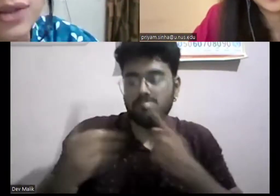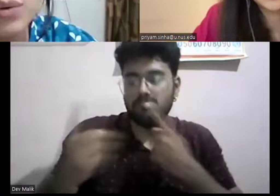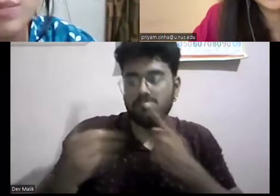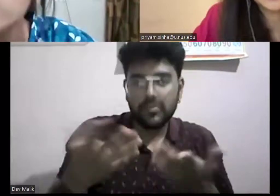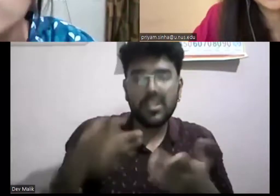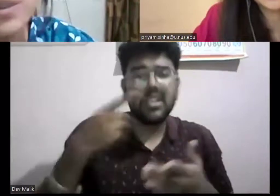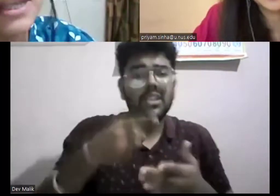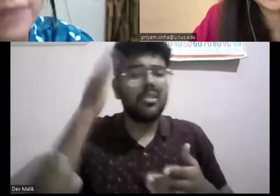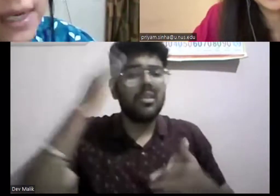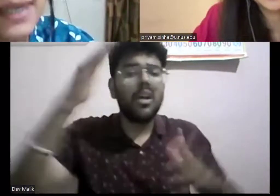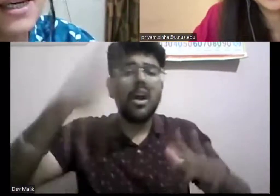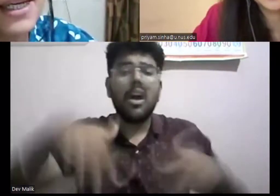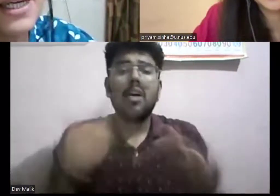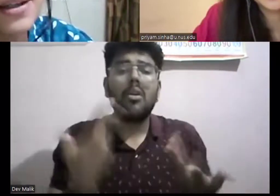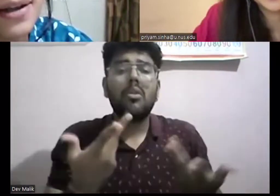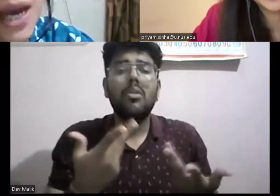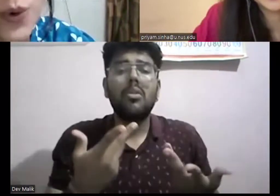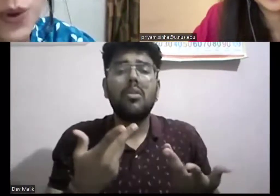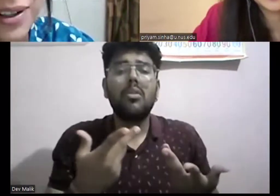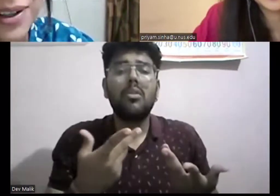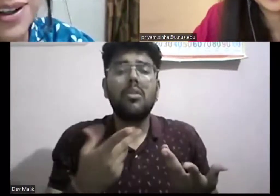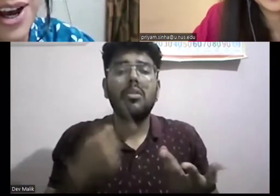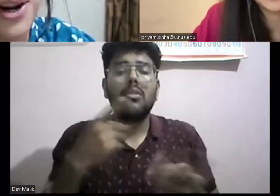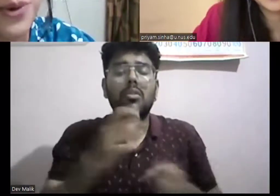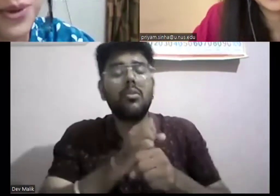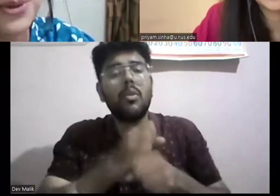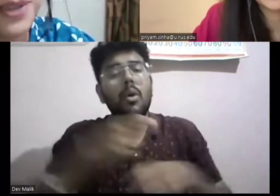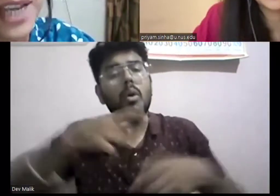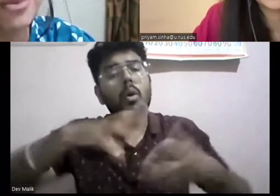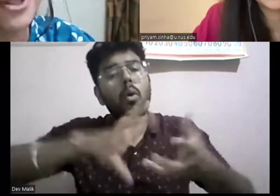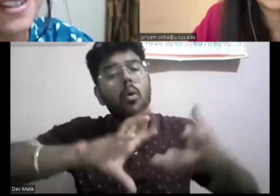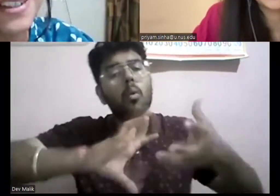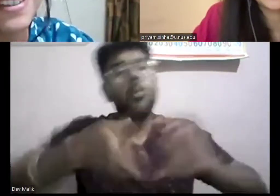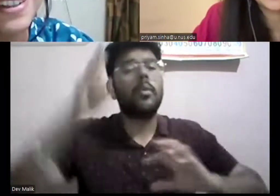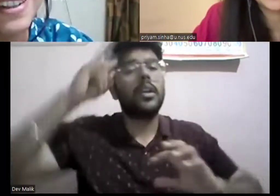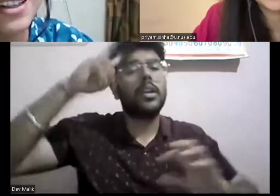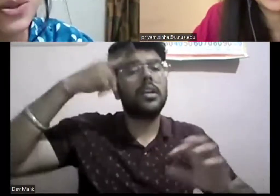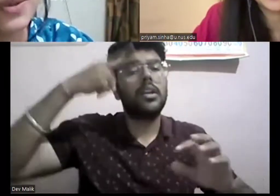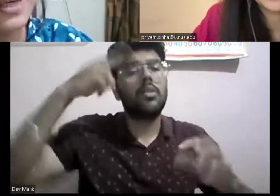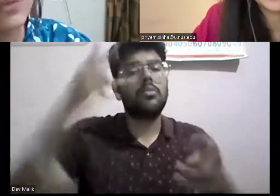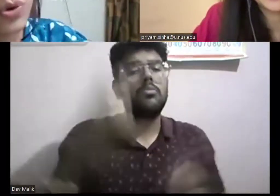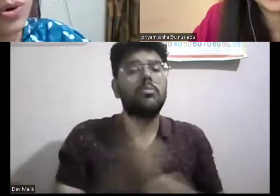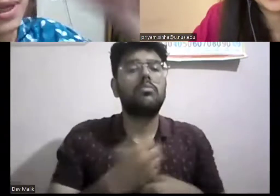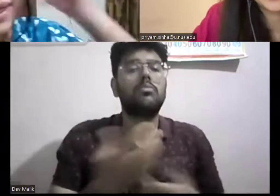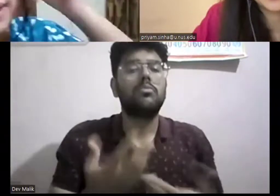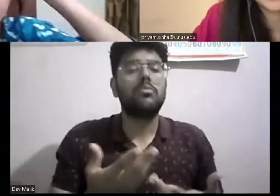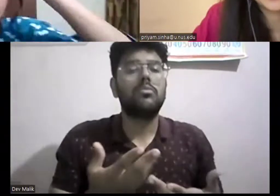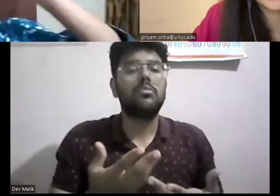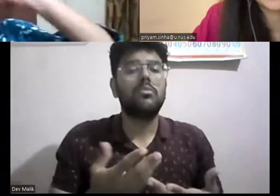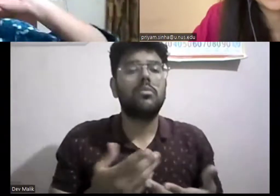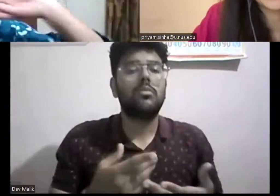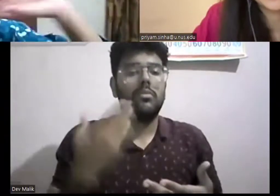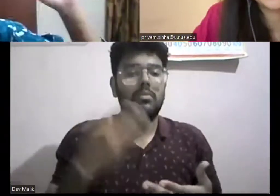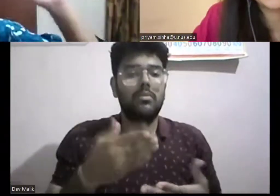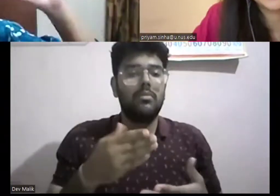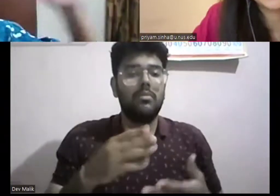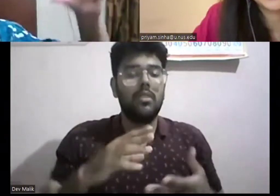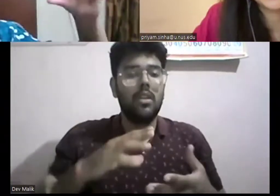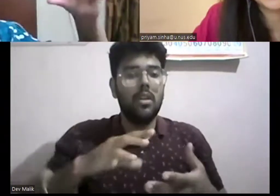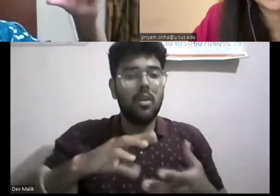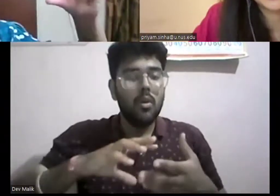कर रहा है, तो you would definitely create a crowd around, that person. क्योंकि वो जो एक सडन